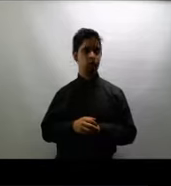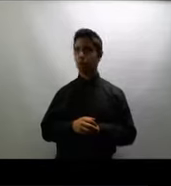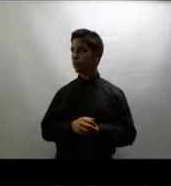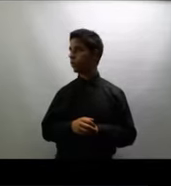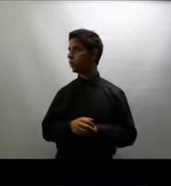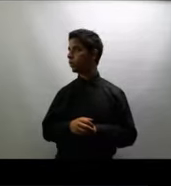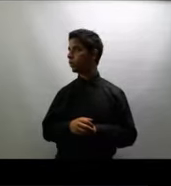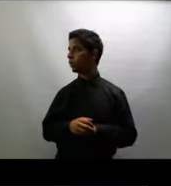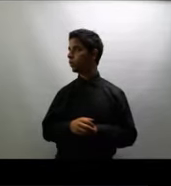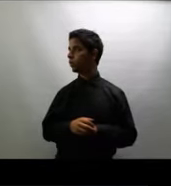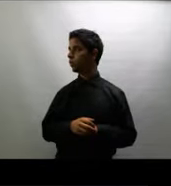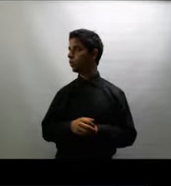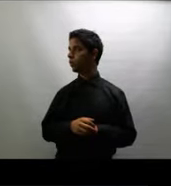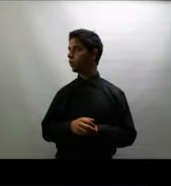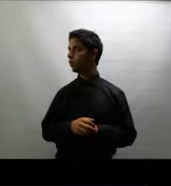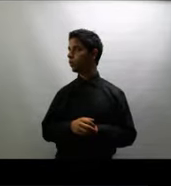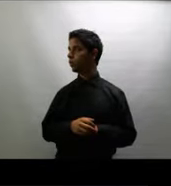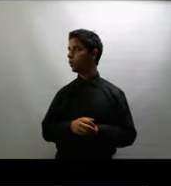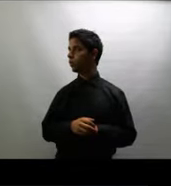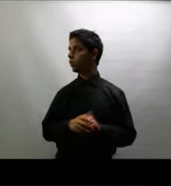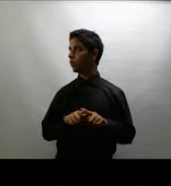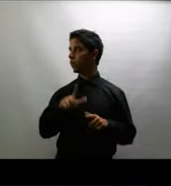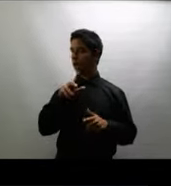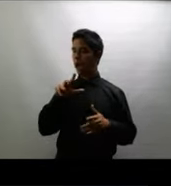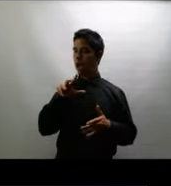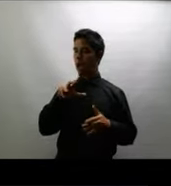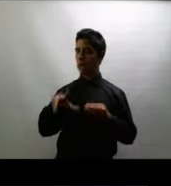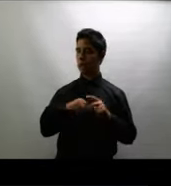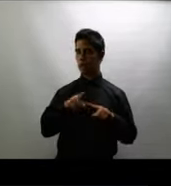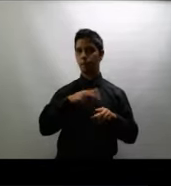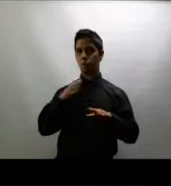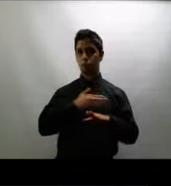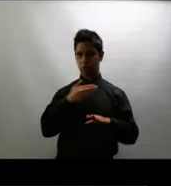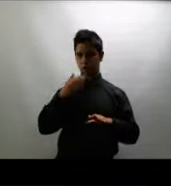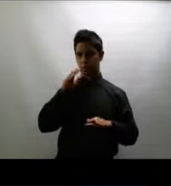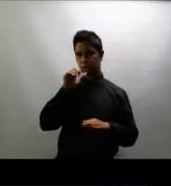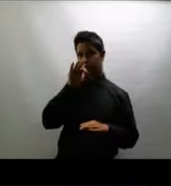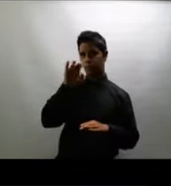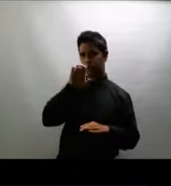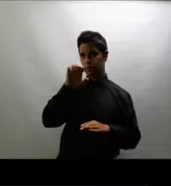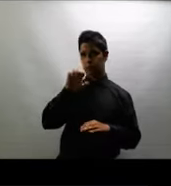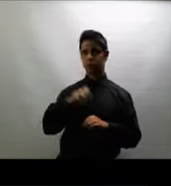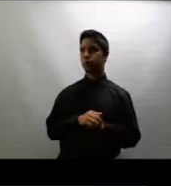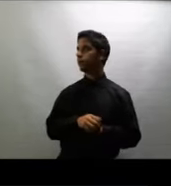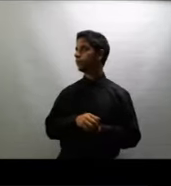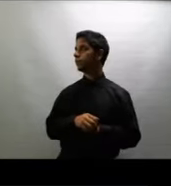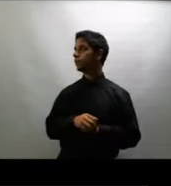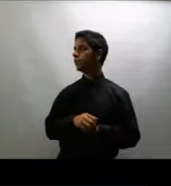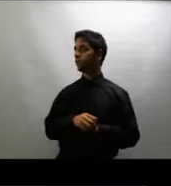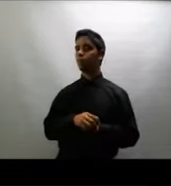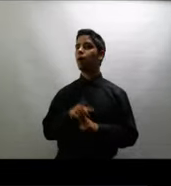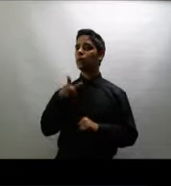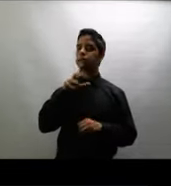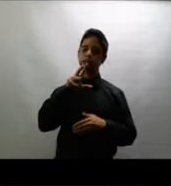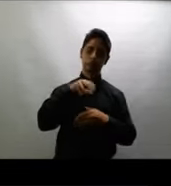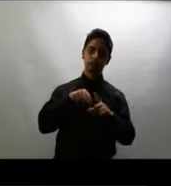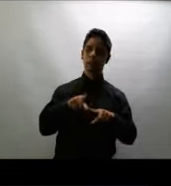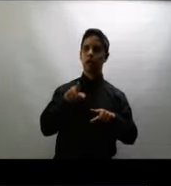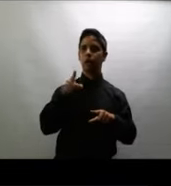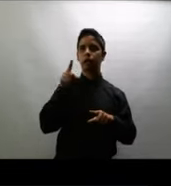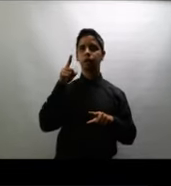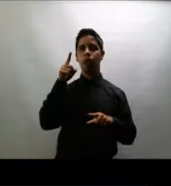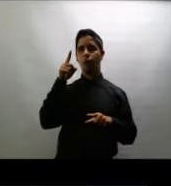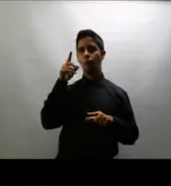estás? Edmundo se me fue, le dije que me pusiera una Gandhi. Musiquita. Se fue con Gandhi. De café. Edmundo, ponme de